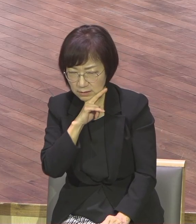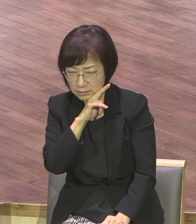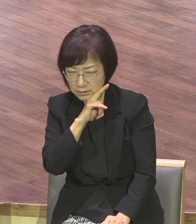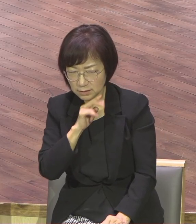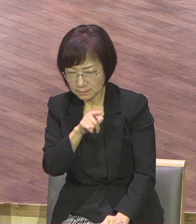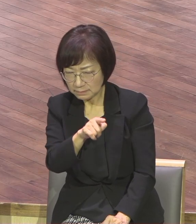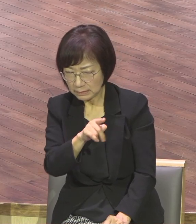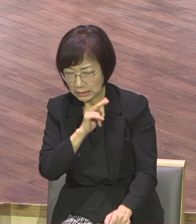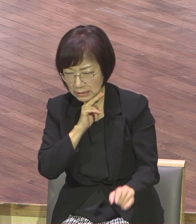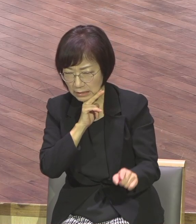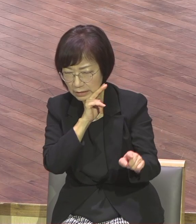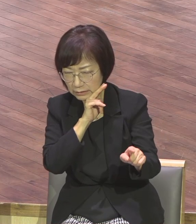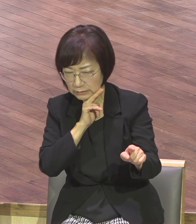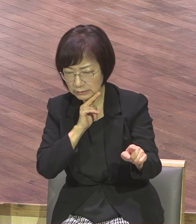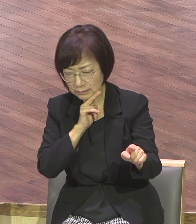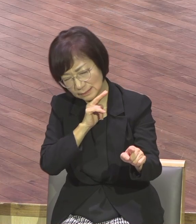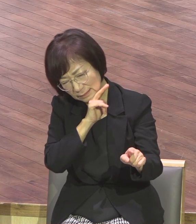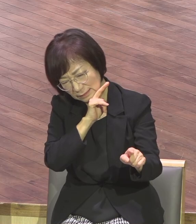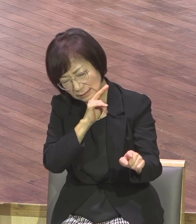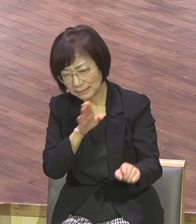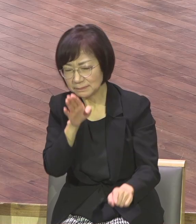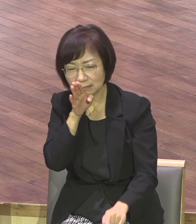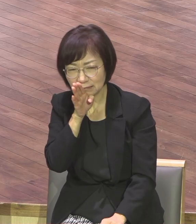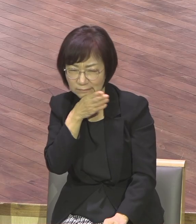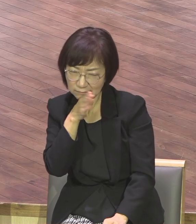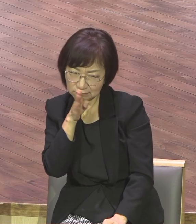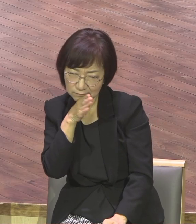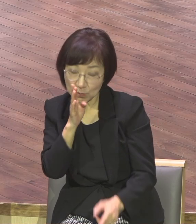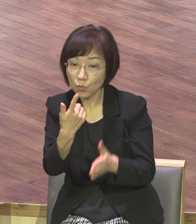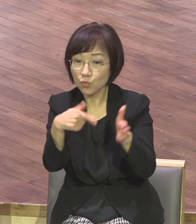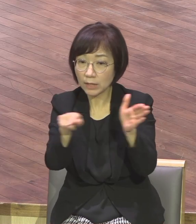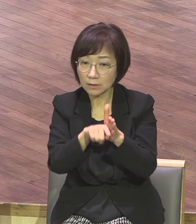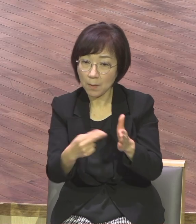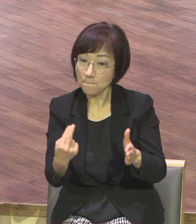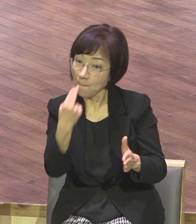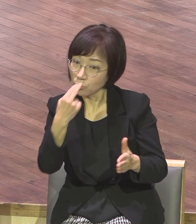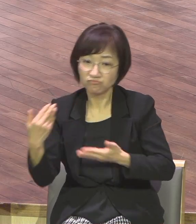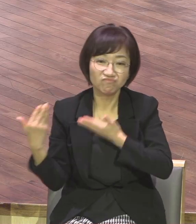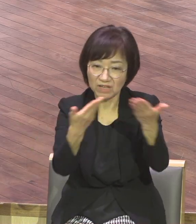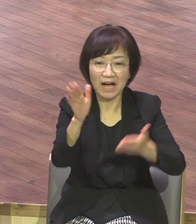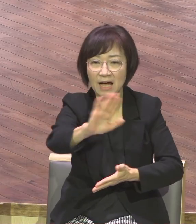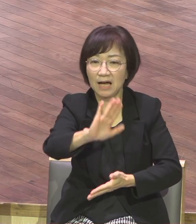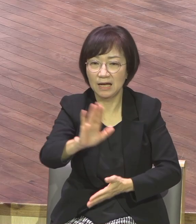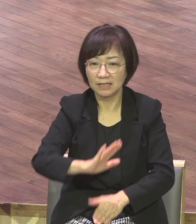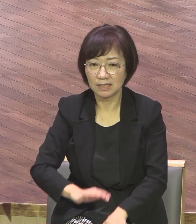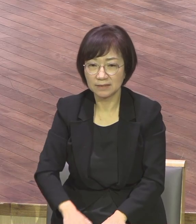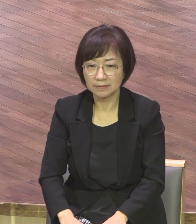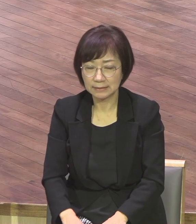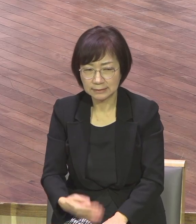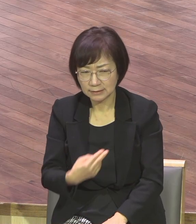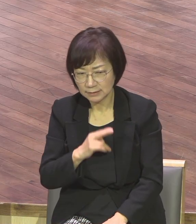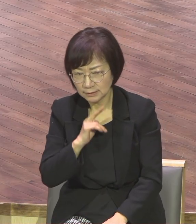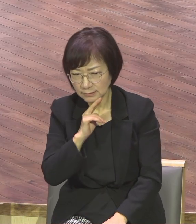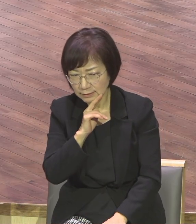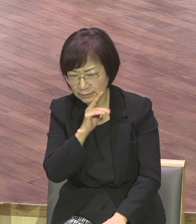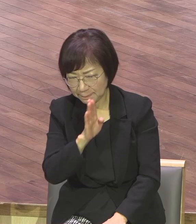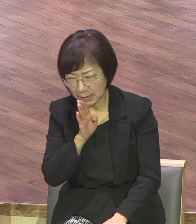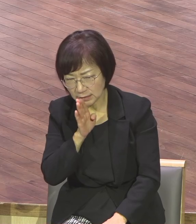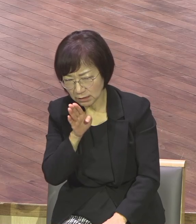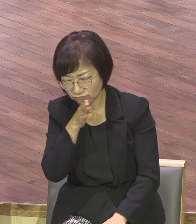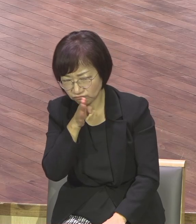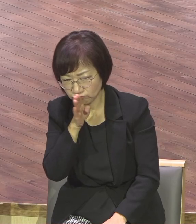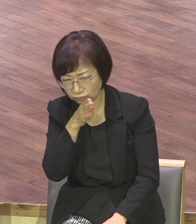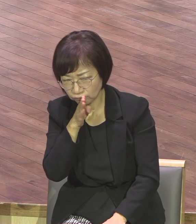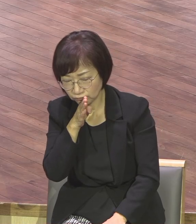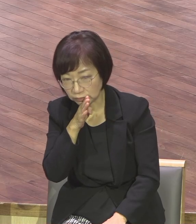있는 것을 위해서 목숨을 버리지 않는다. 그래서 의심을 품고는 목숨 안 버리죠.